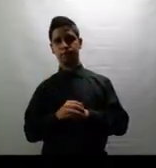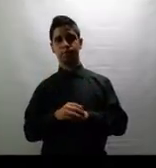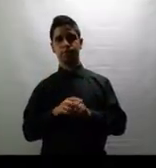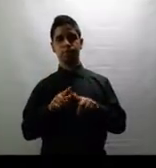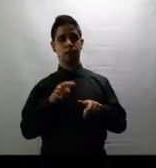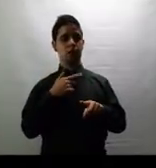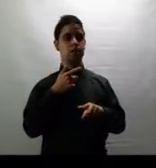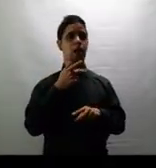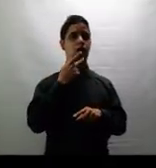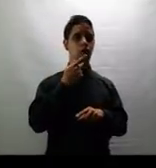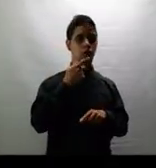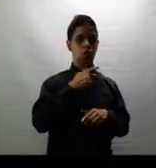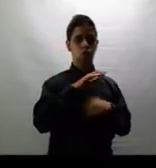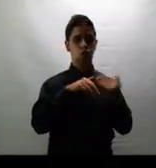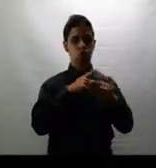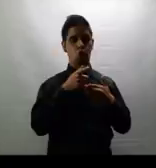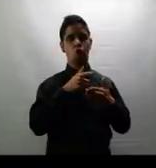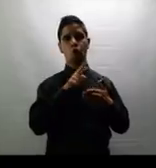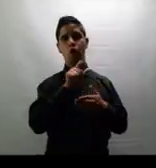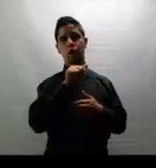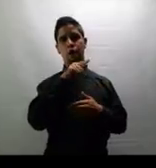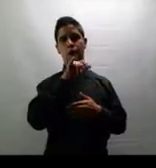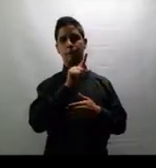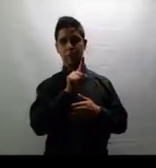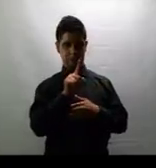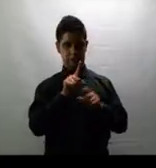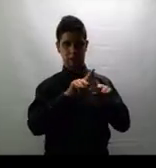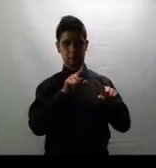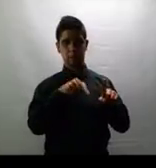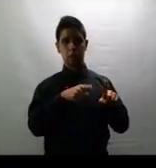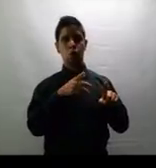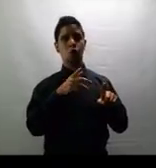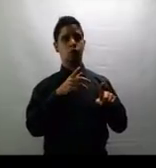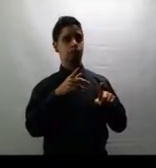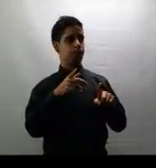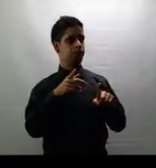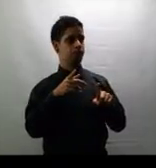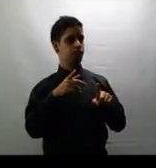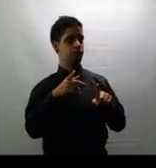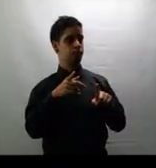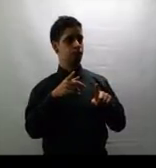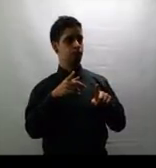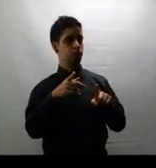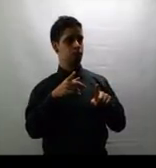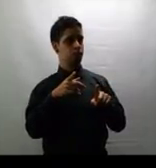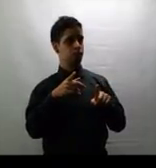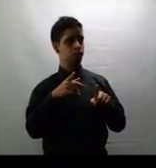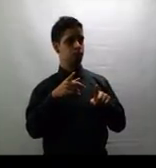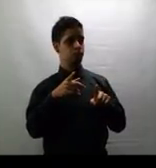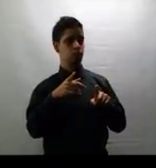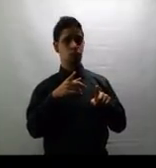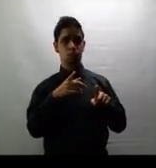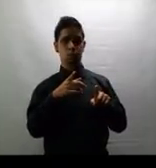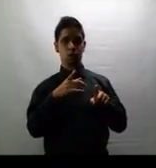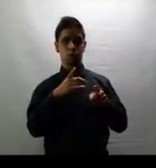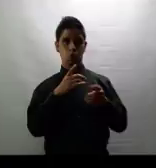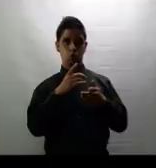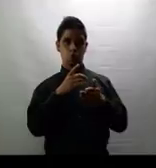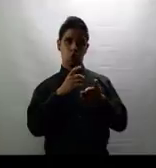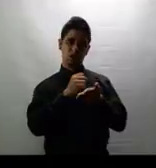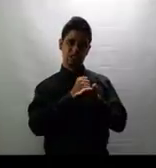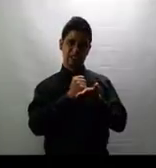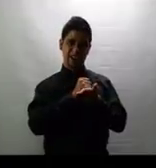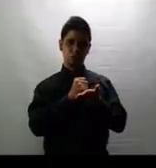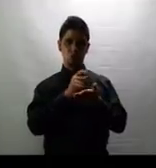zona rosa borra todo lo que hayas escrito en lápiz pero no pero deja marcados los trazos que todavía se pueden leer la azul